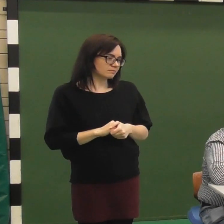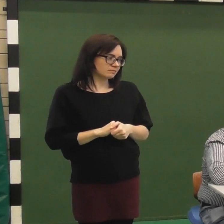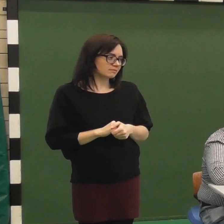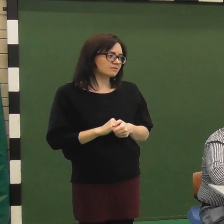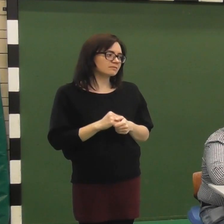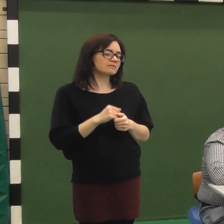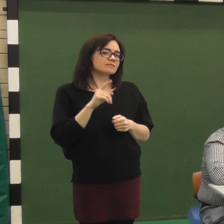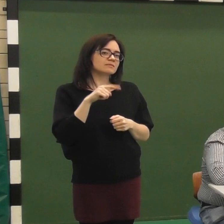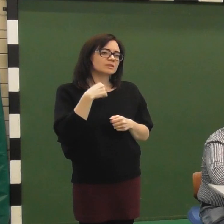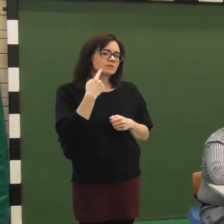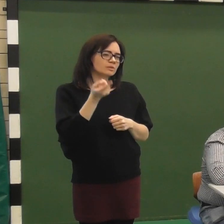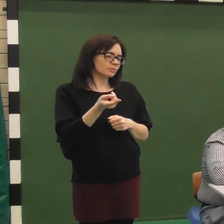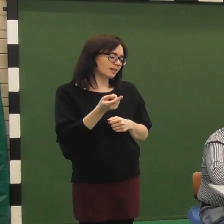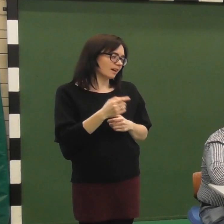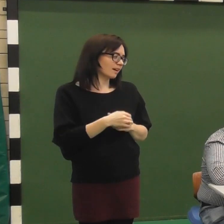bennünket